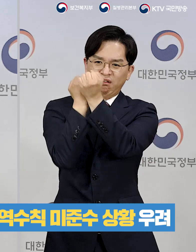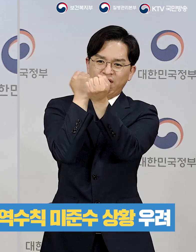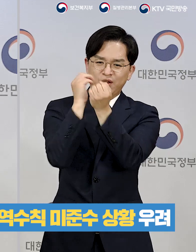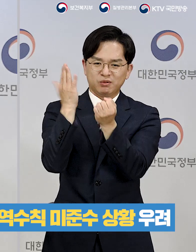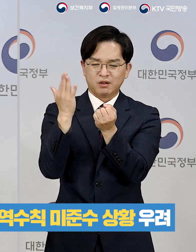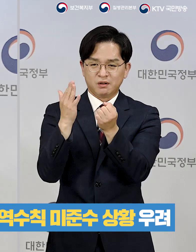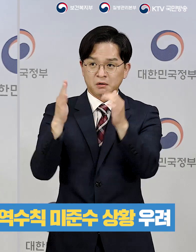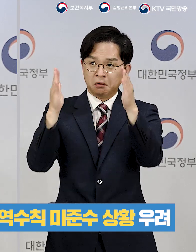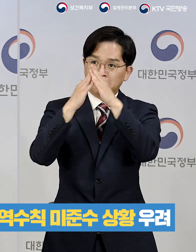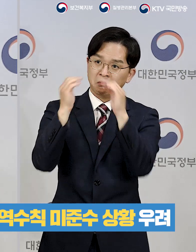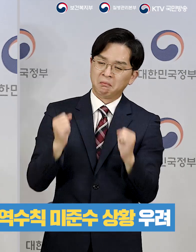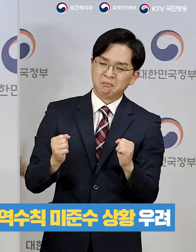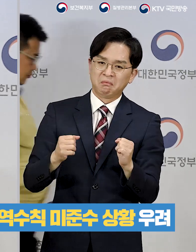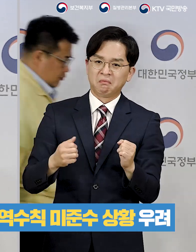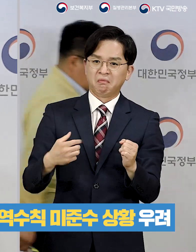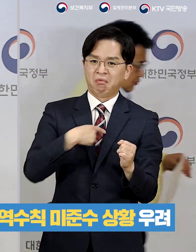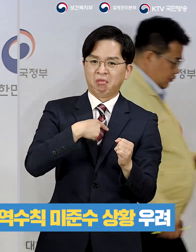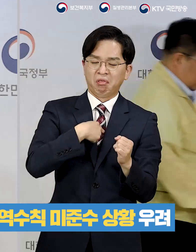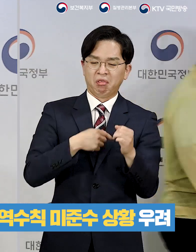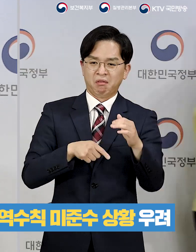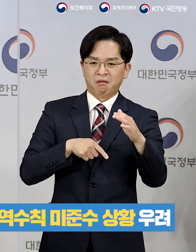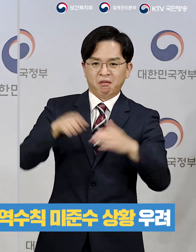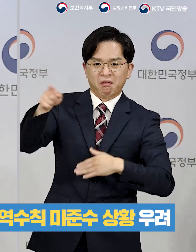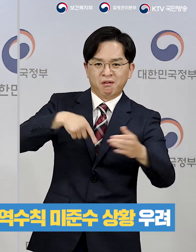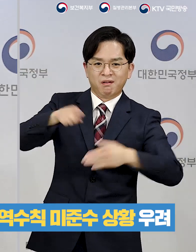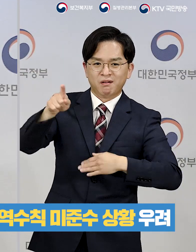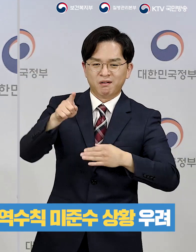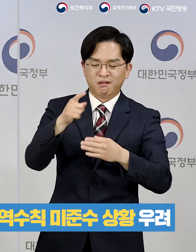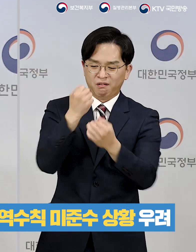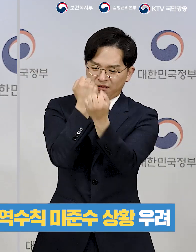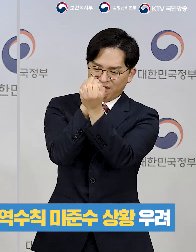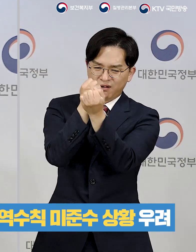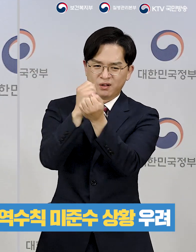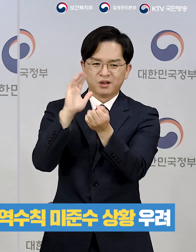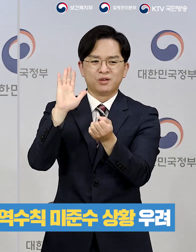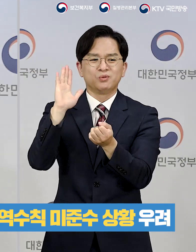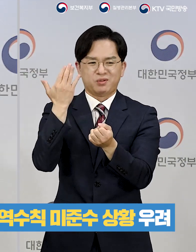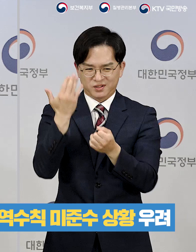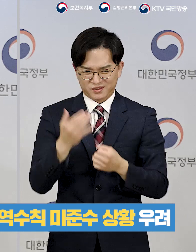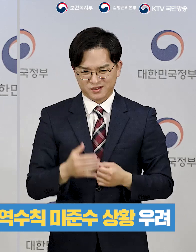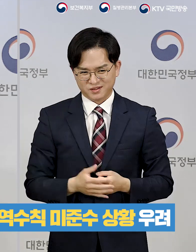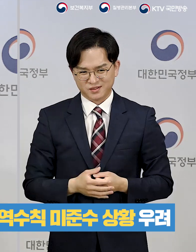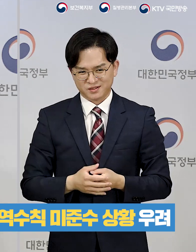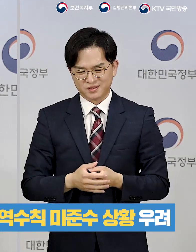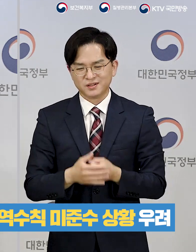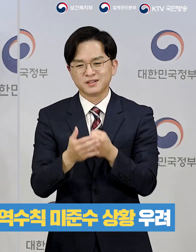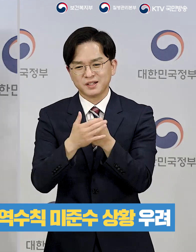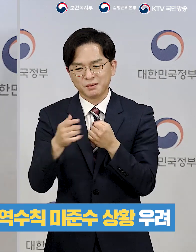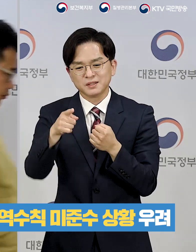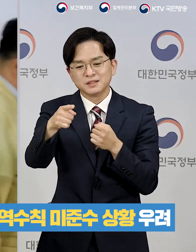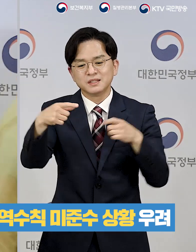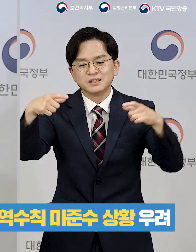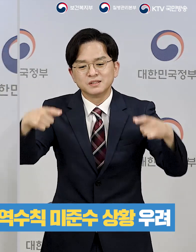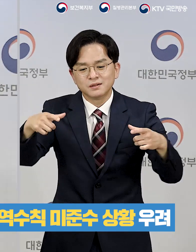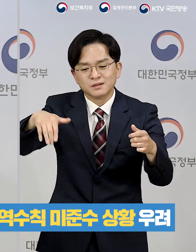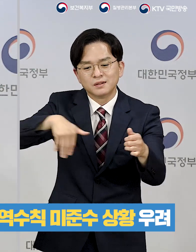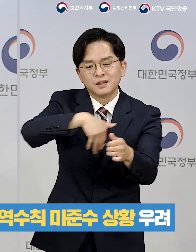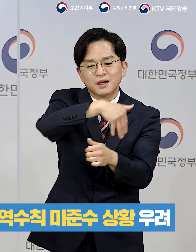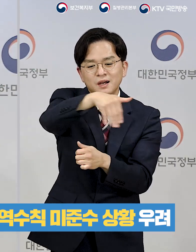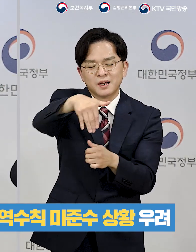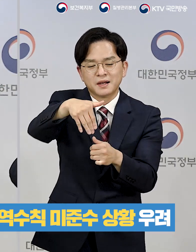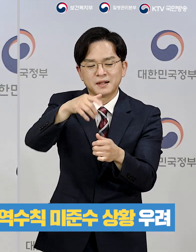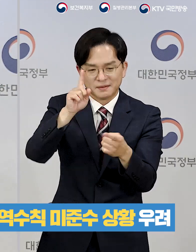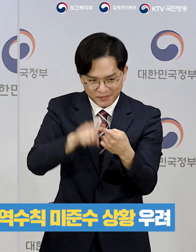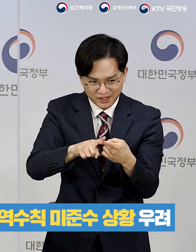발표하는 방역 수칙을 제대로 지키지 않게 만드는 그런 우려가 있기 때문에 우리가 각 지역 사정에